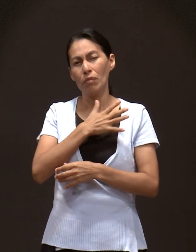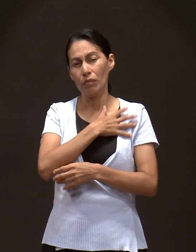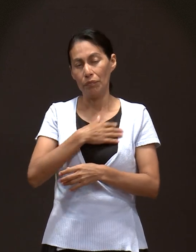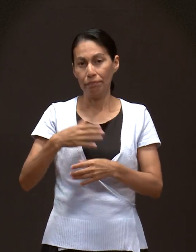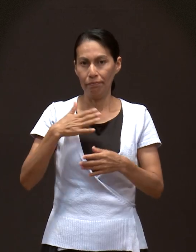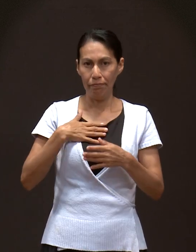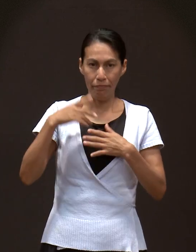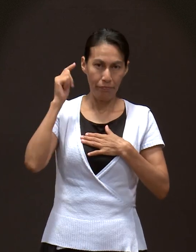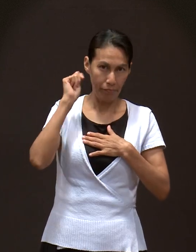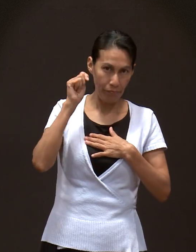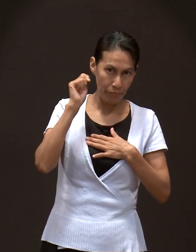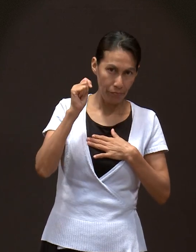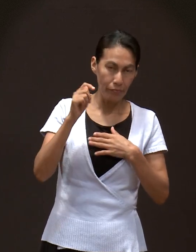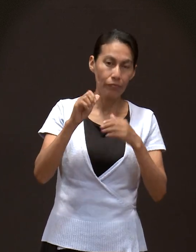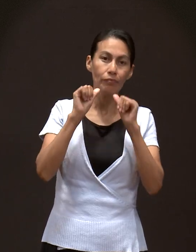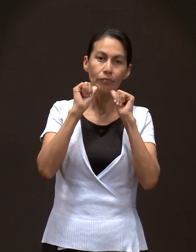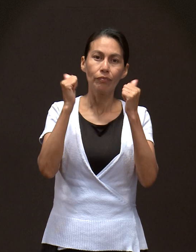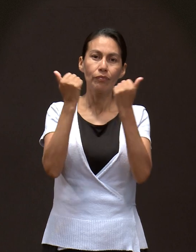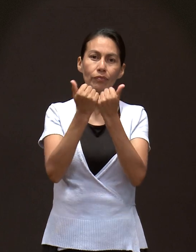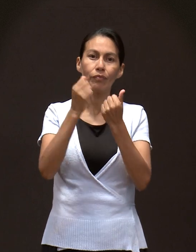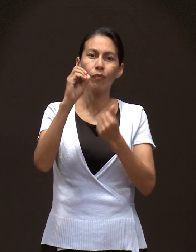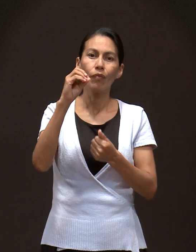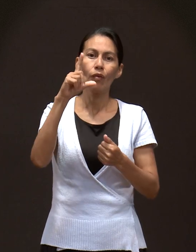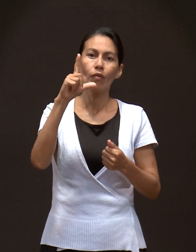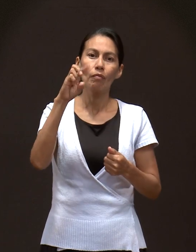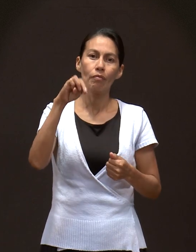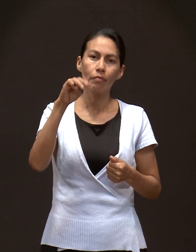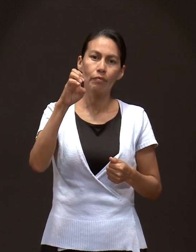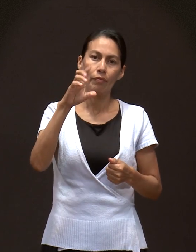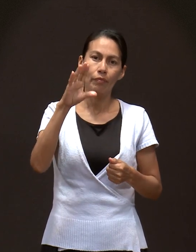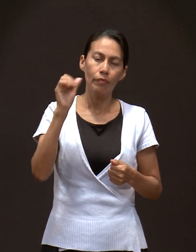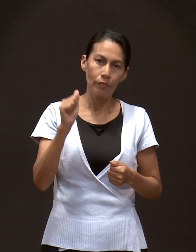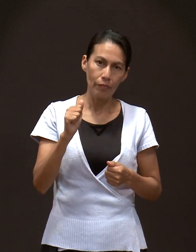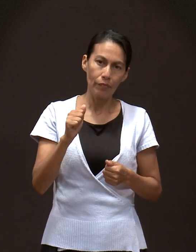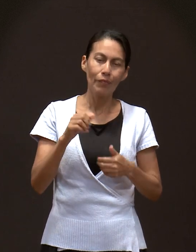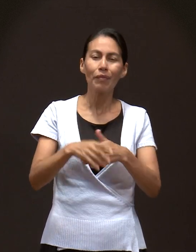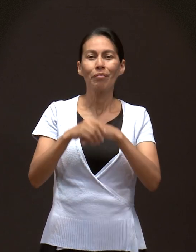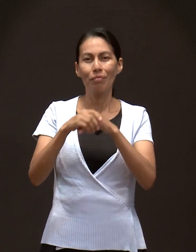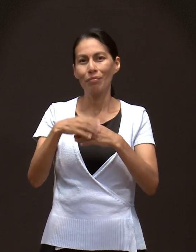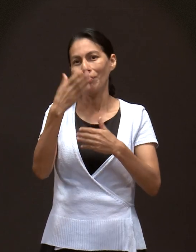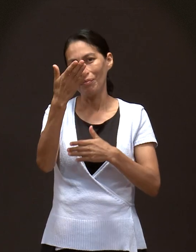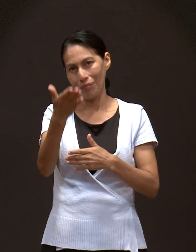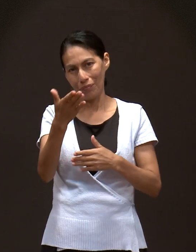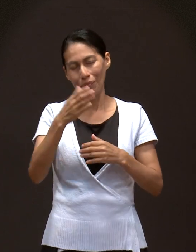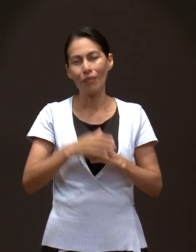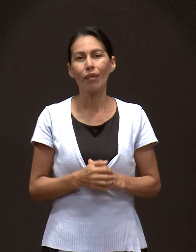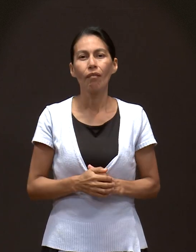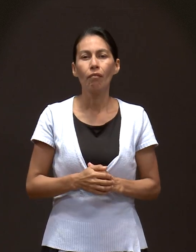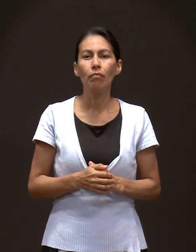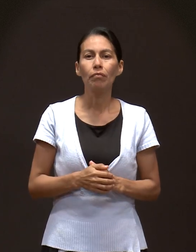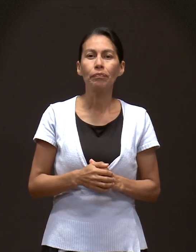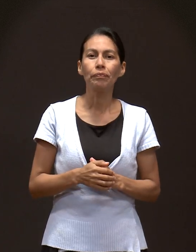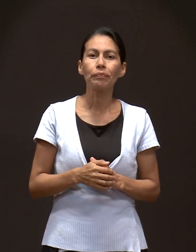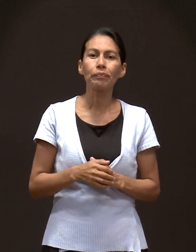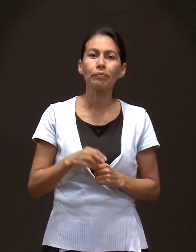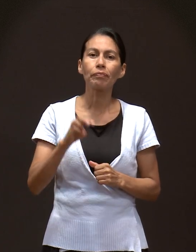Jiménez, desde Tabasco. Saludos, la Asociación Olmeca. Un saludo para ti también, Mabel.